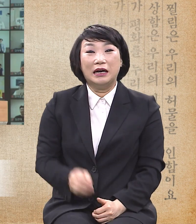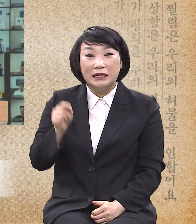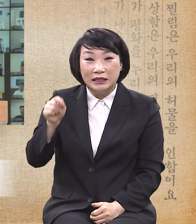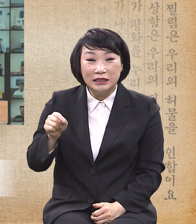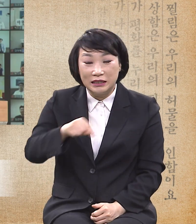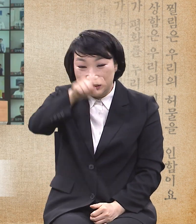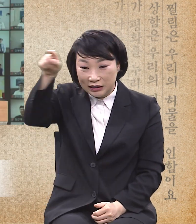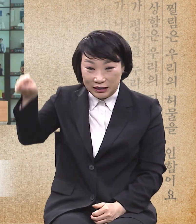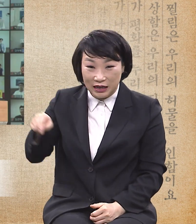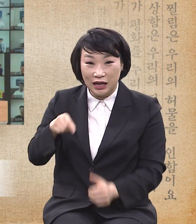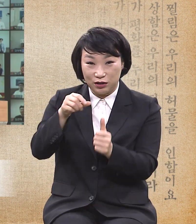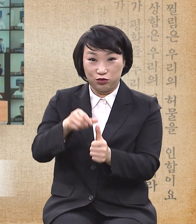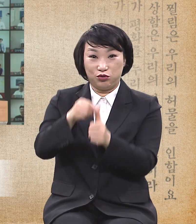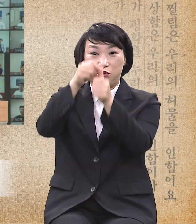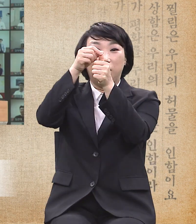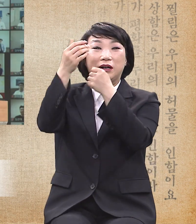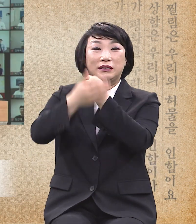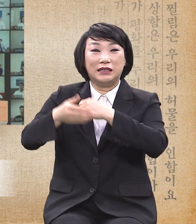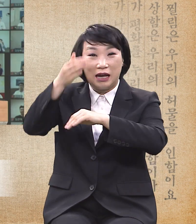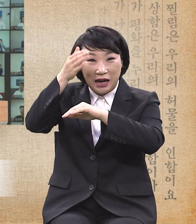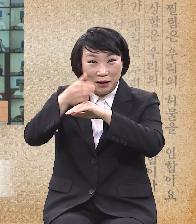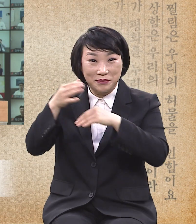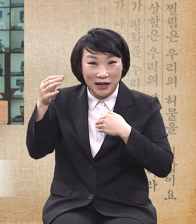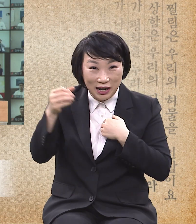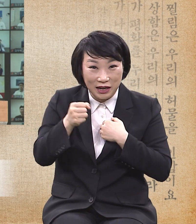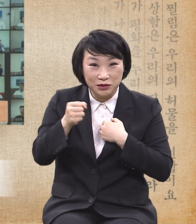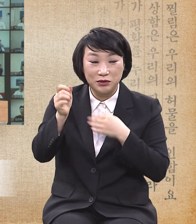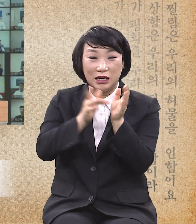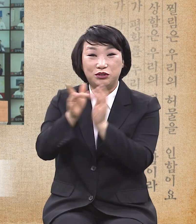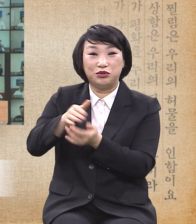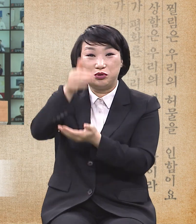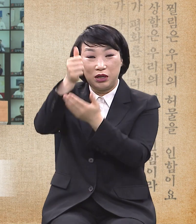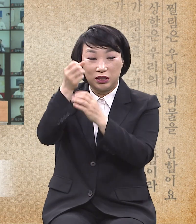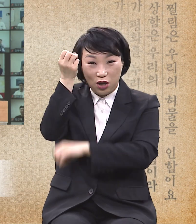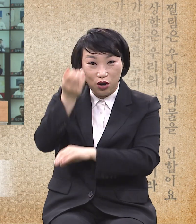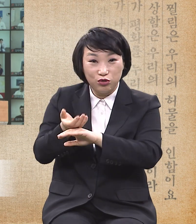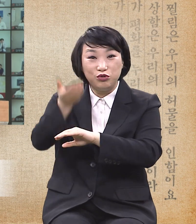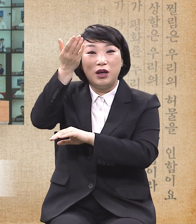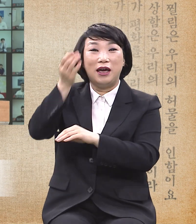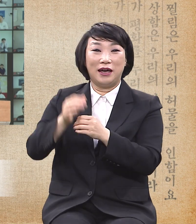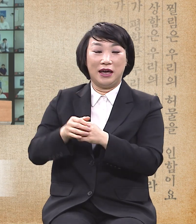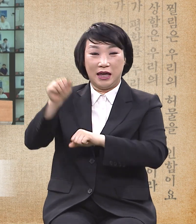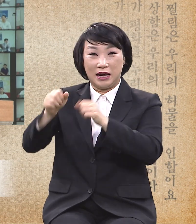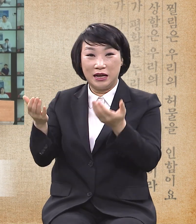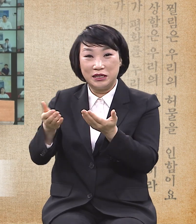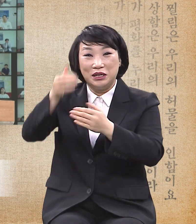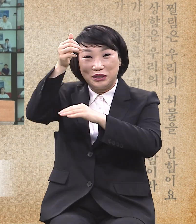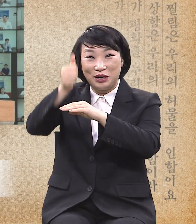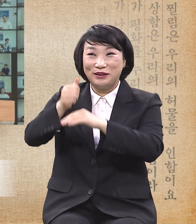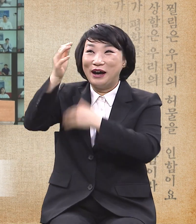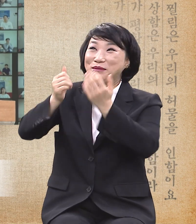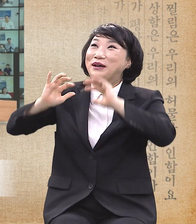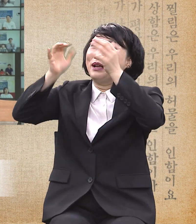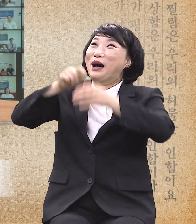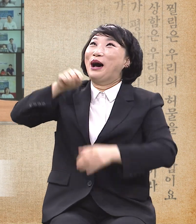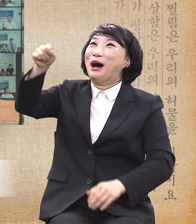이것이 다 구원의 은혜 감사해서 그리스도의 토에서 한 일이나 결국 하나님의